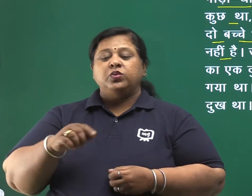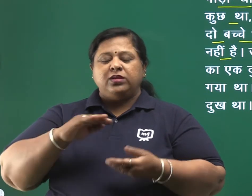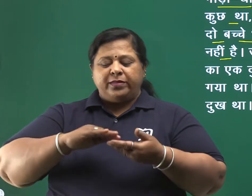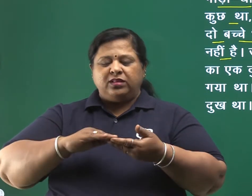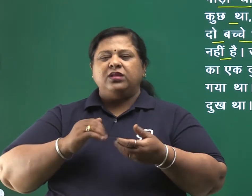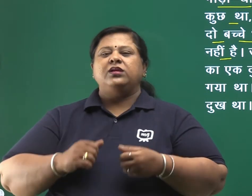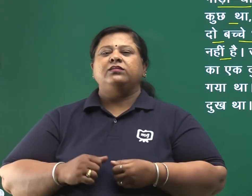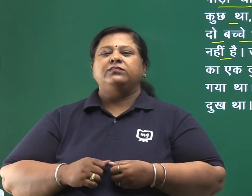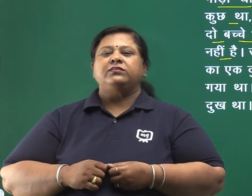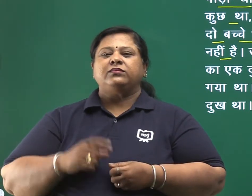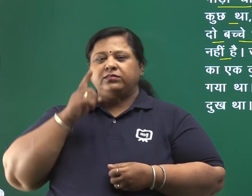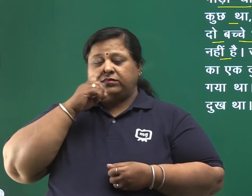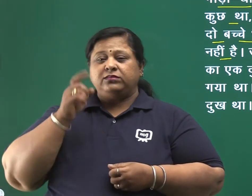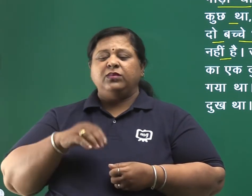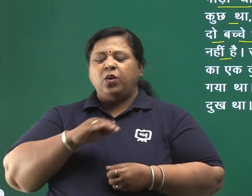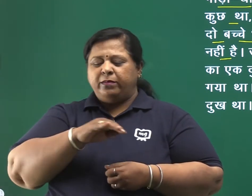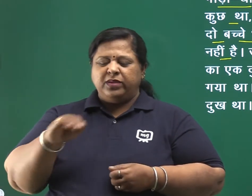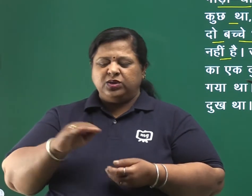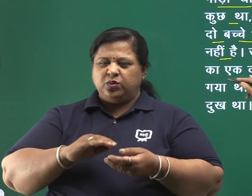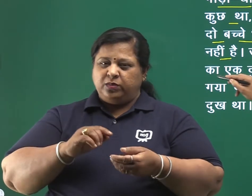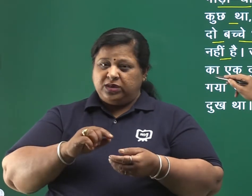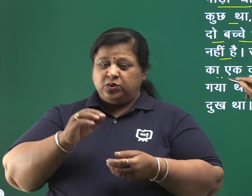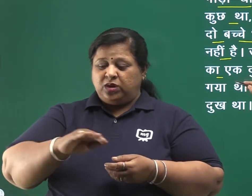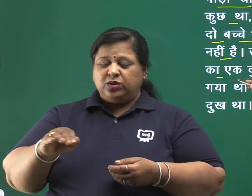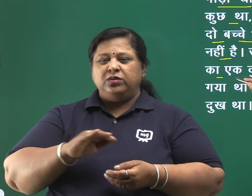पत्नी तथा बच्चों का